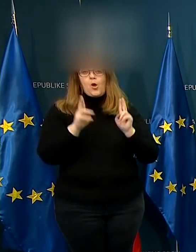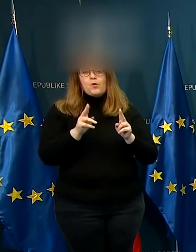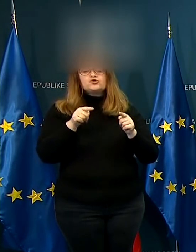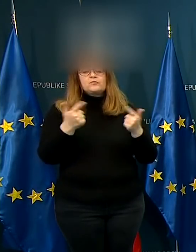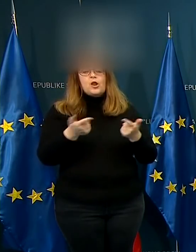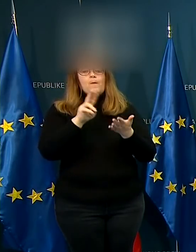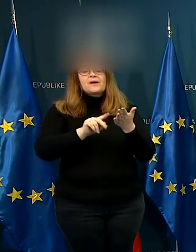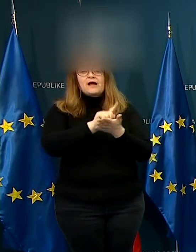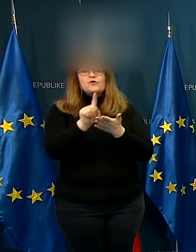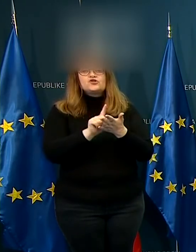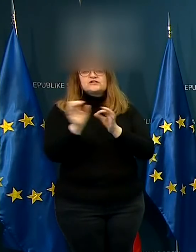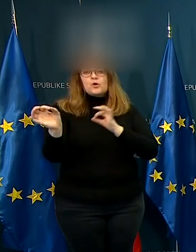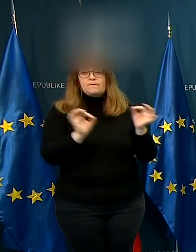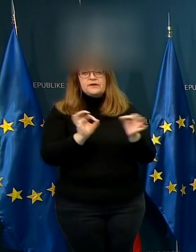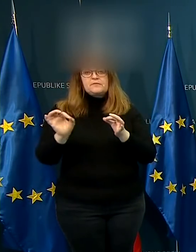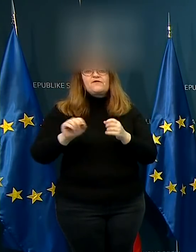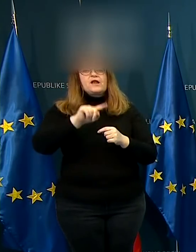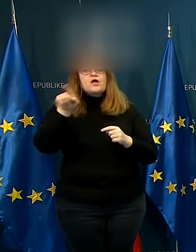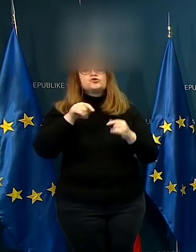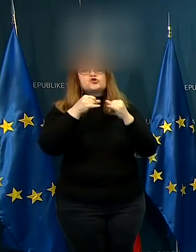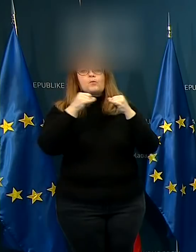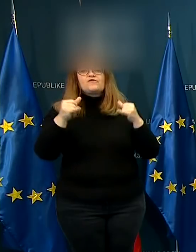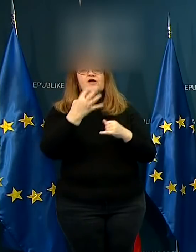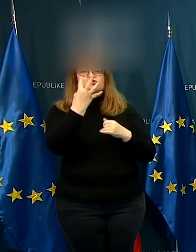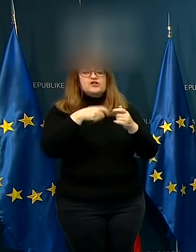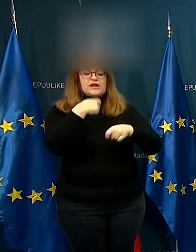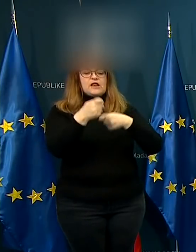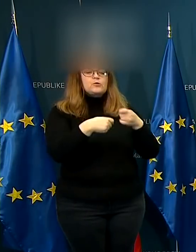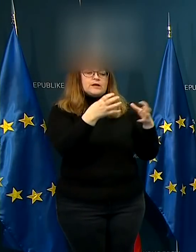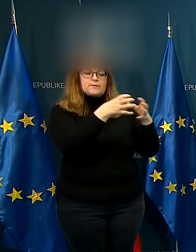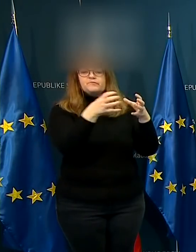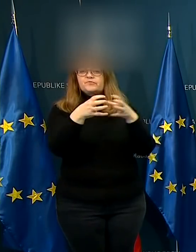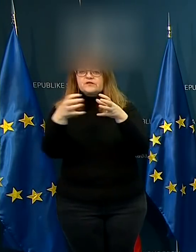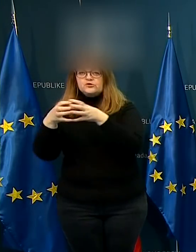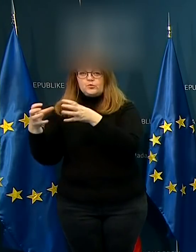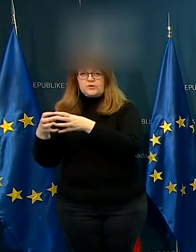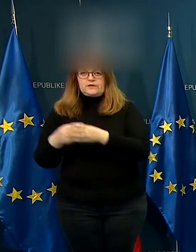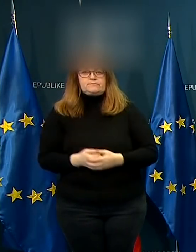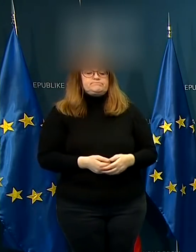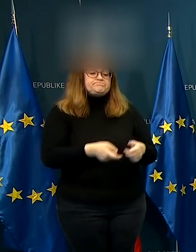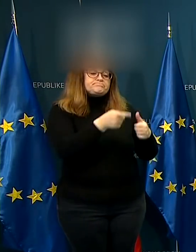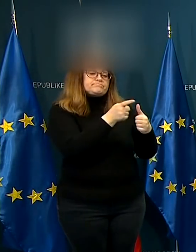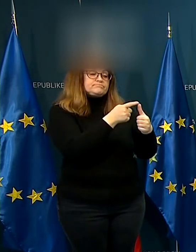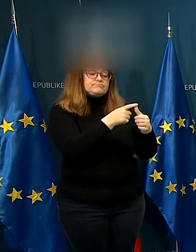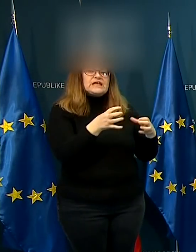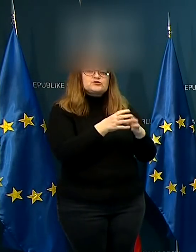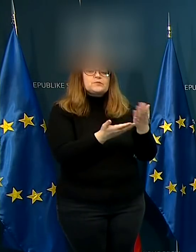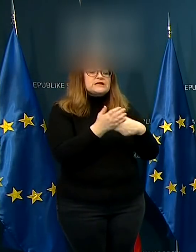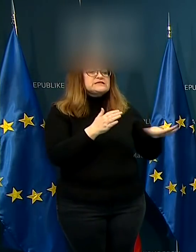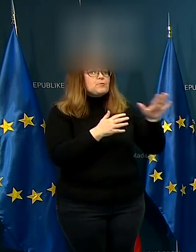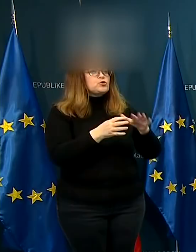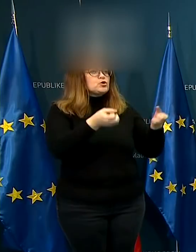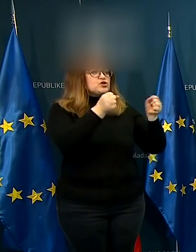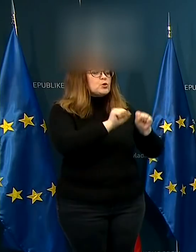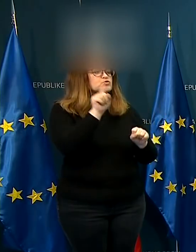lahko pravočasno pripravili, so oblikovane 4 delovne skupine. Najprej je tu skupina za področje